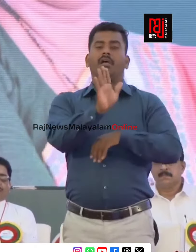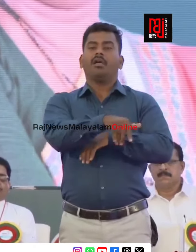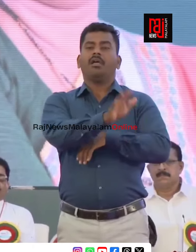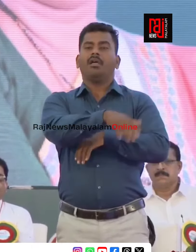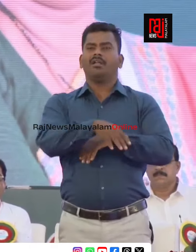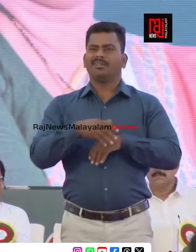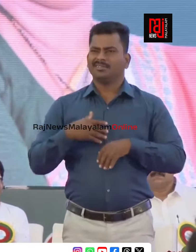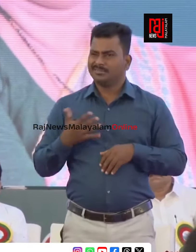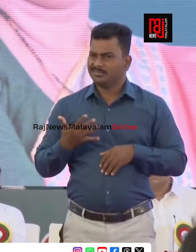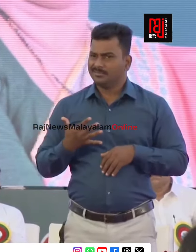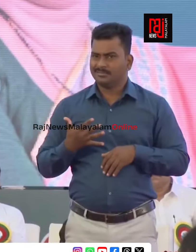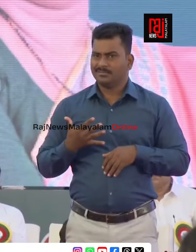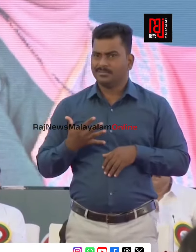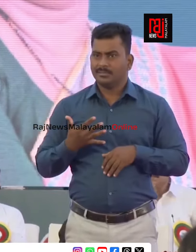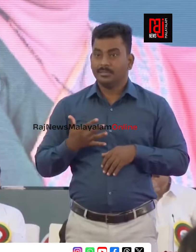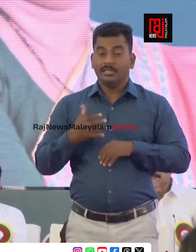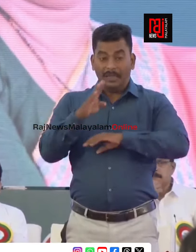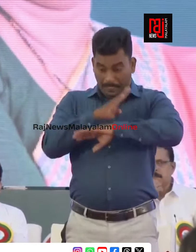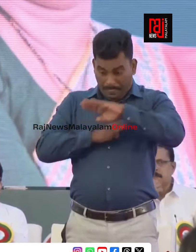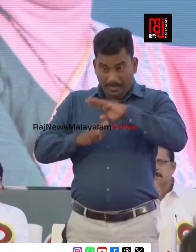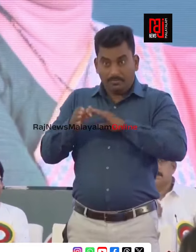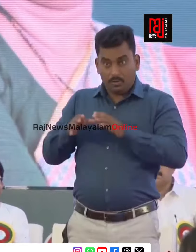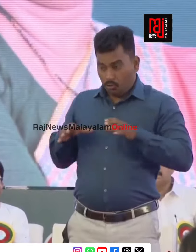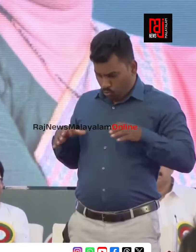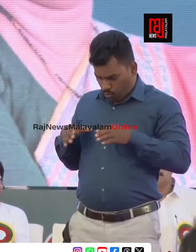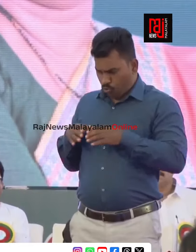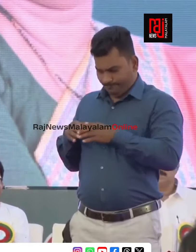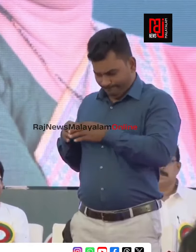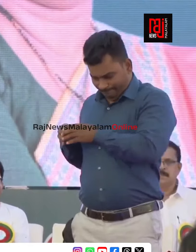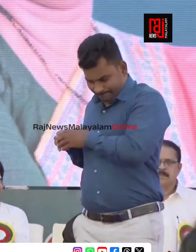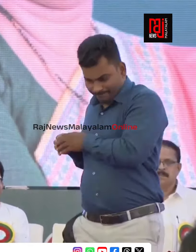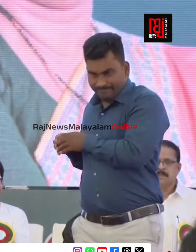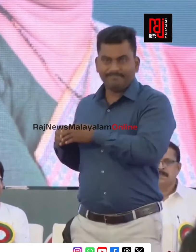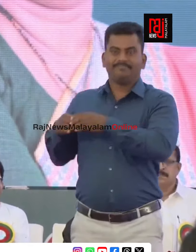ഭിന്നശേഷികൾ ഉള്ളവരെ കൂടി സമൂഹത്തിൻ്റെ